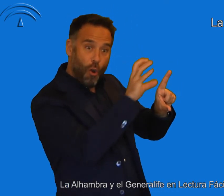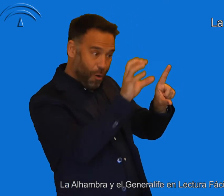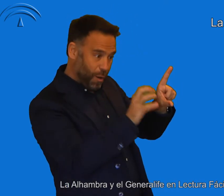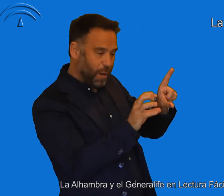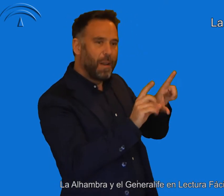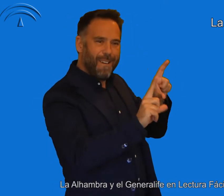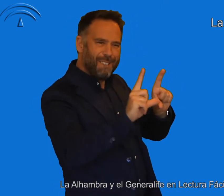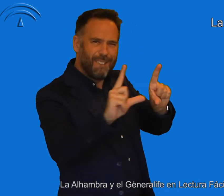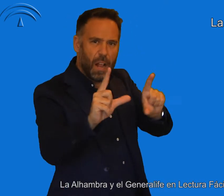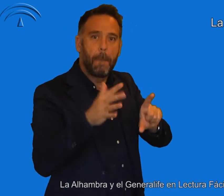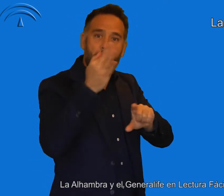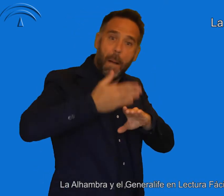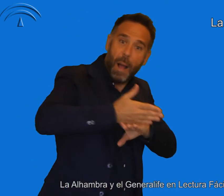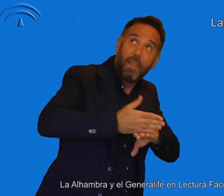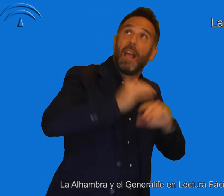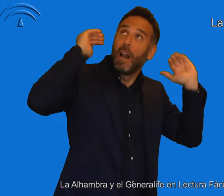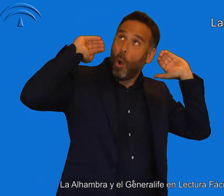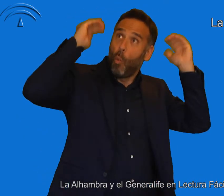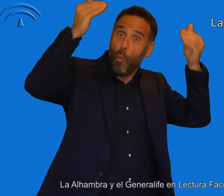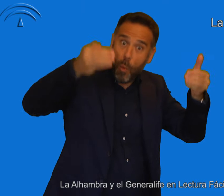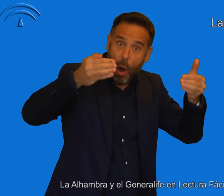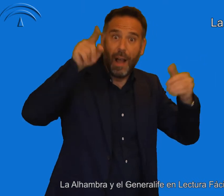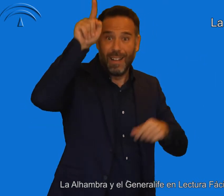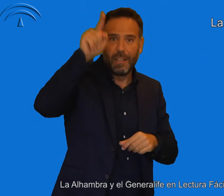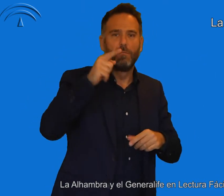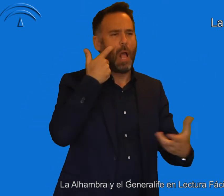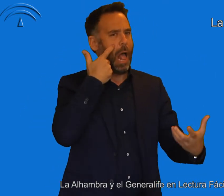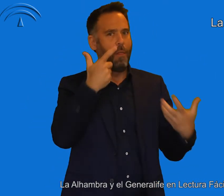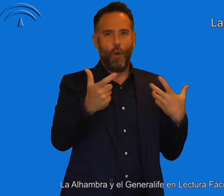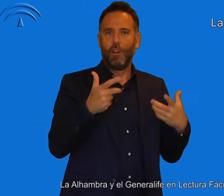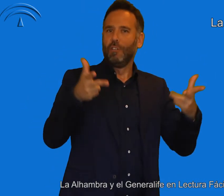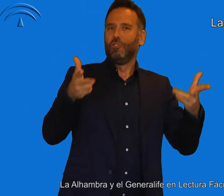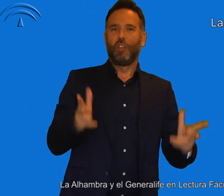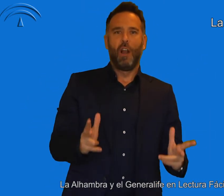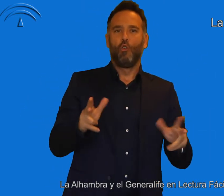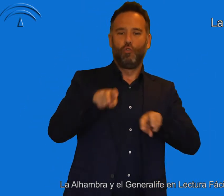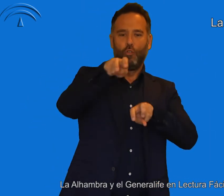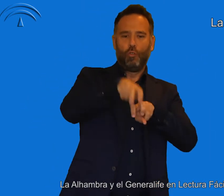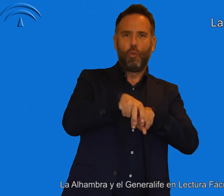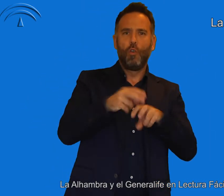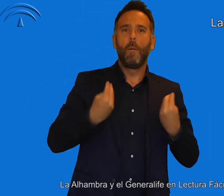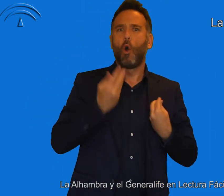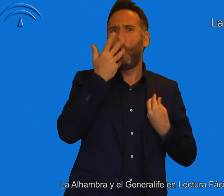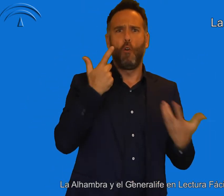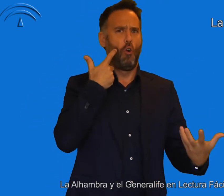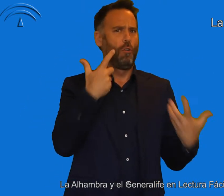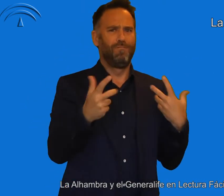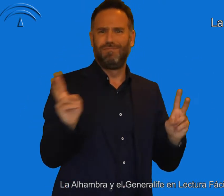Los alicatados de cerámica, la yesería de las paredes y las piezas de madera de la cúpula adornaban el salón del trono